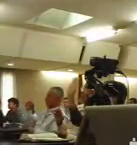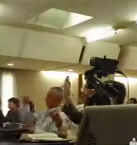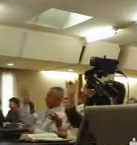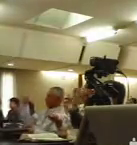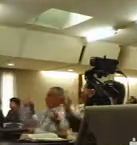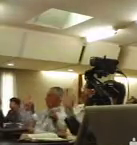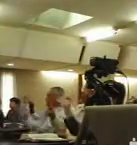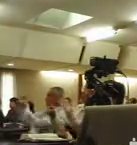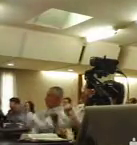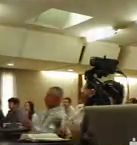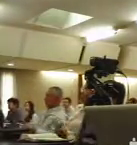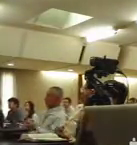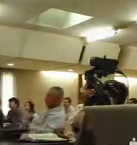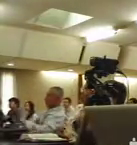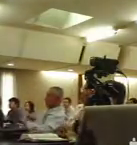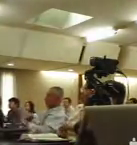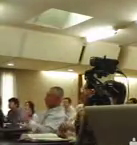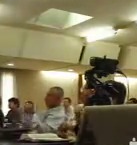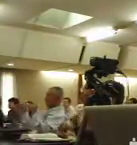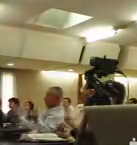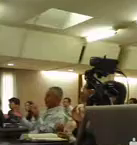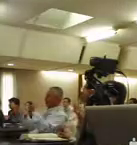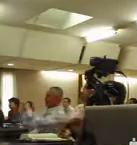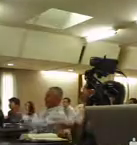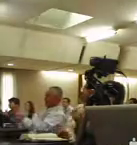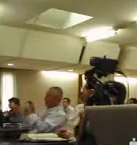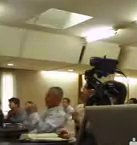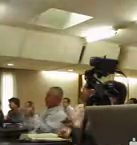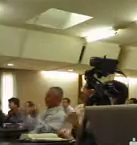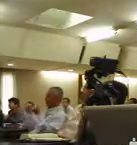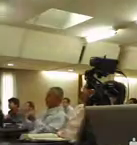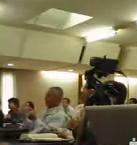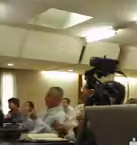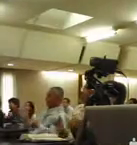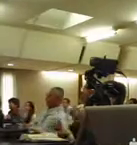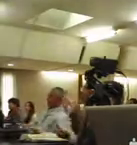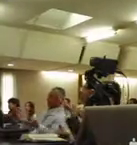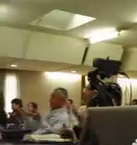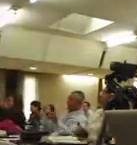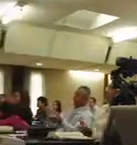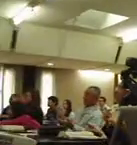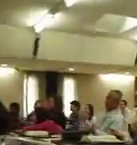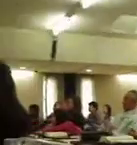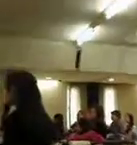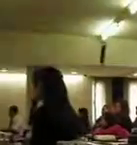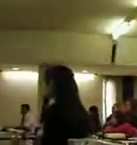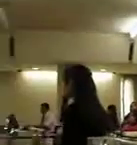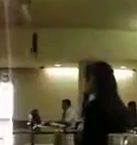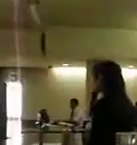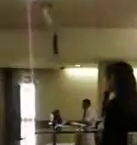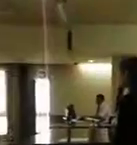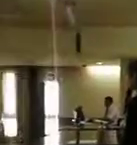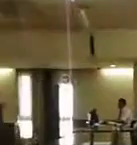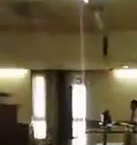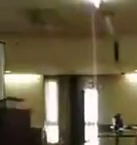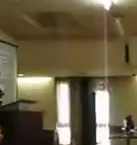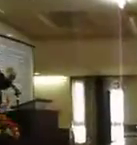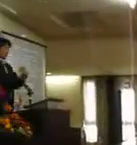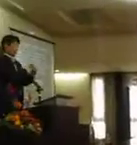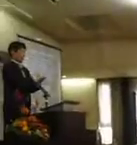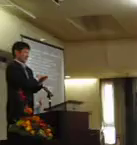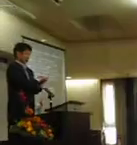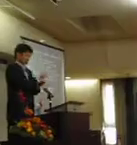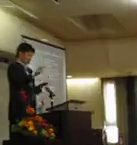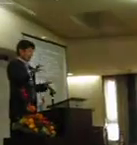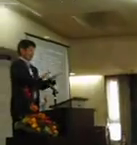られます。そこからこらえて生きているものと死んだものとを裁かれます。私は聖霊を信